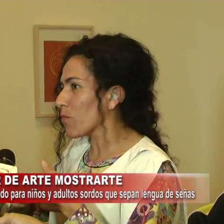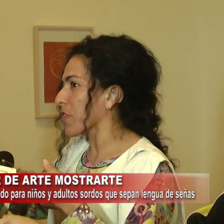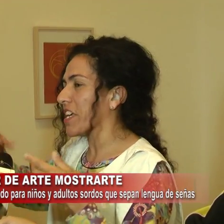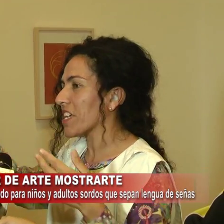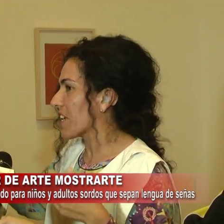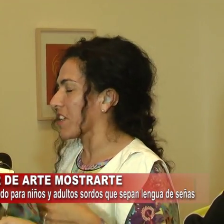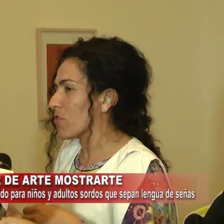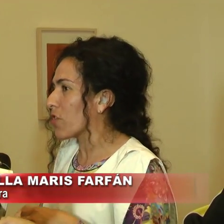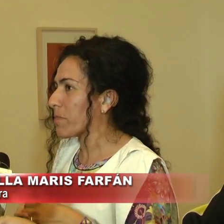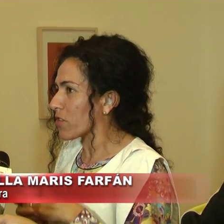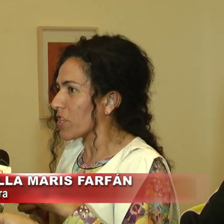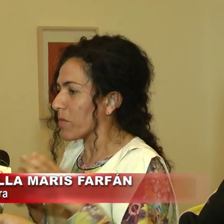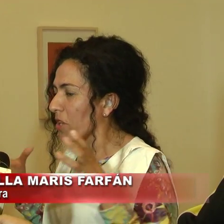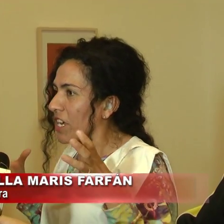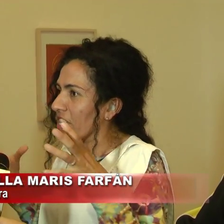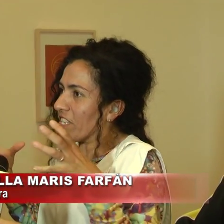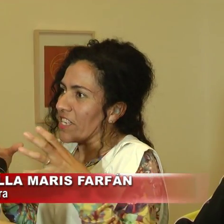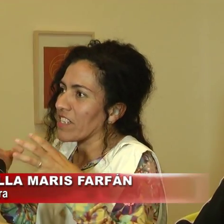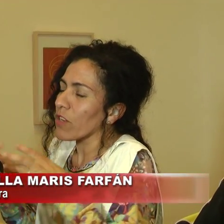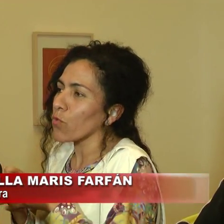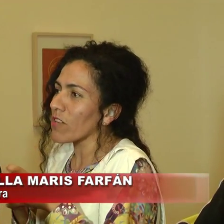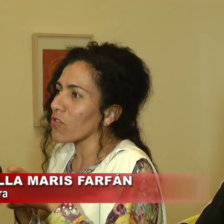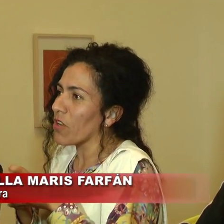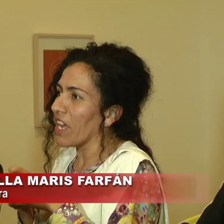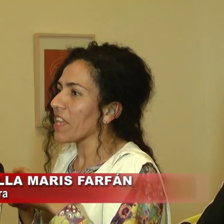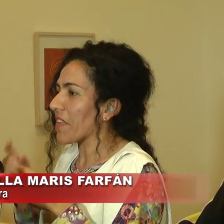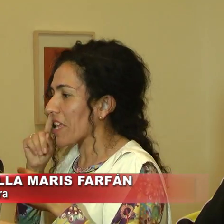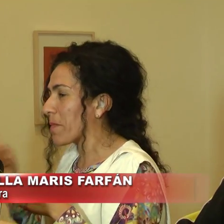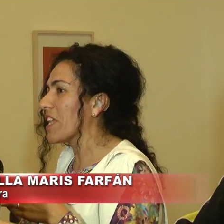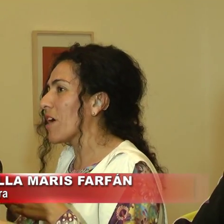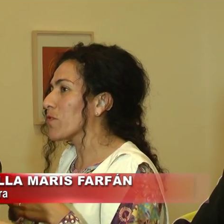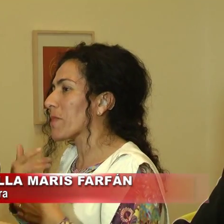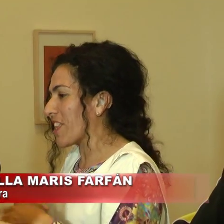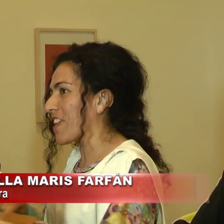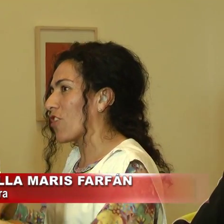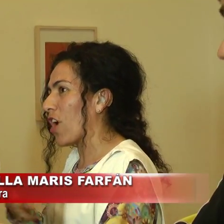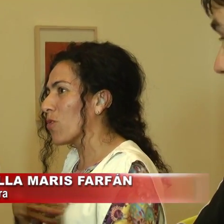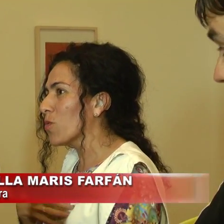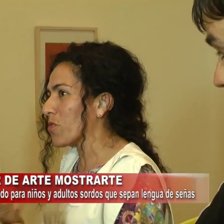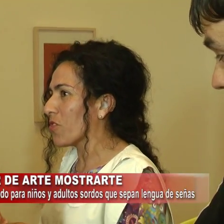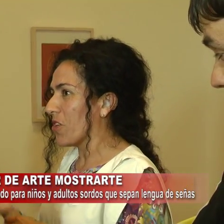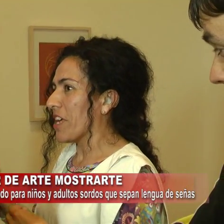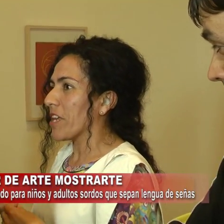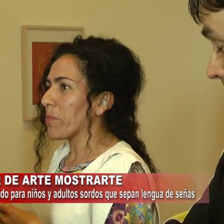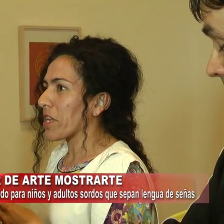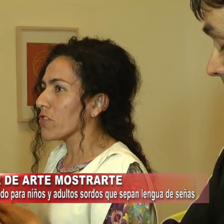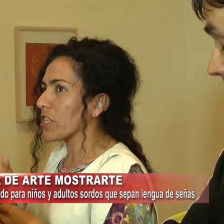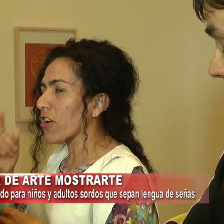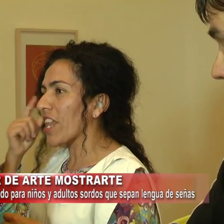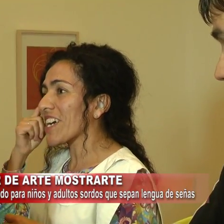modernas, todo el impresionismo. Y hacer una sola. Y de ahí ver las posibilidades de los alumnos. Porque yo tengo la